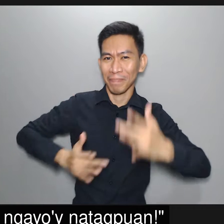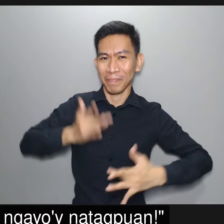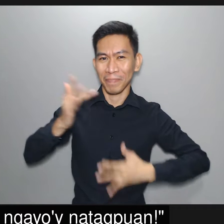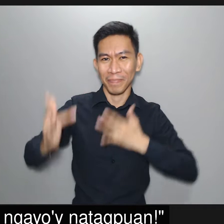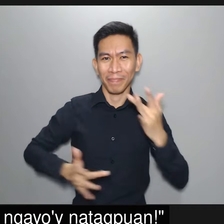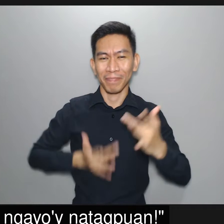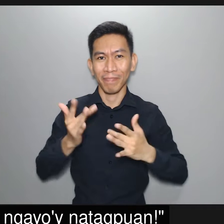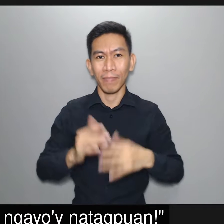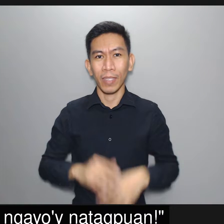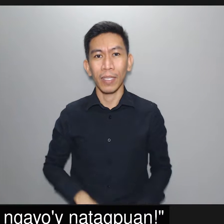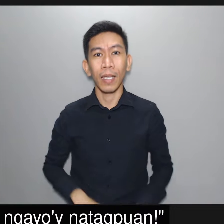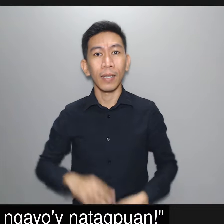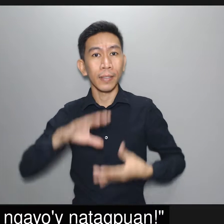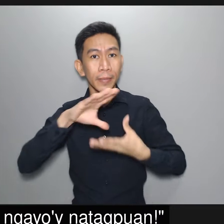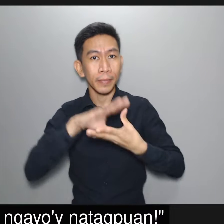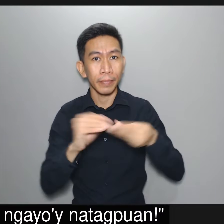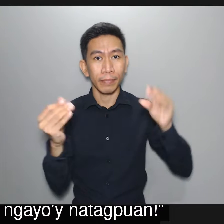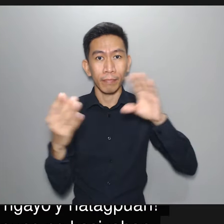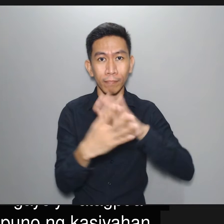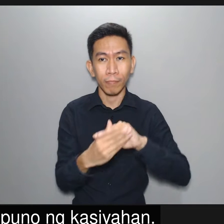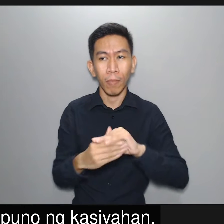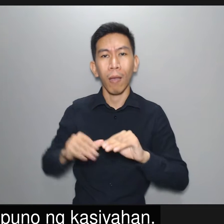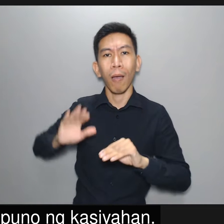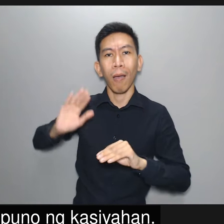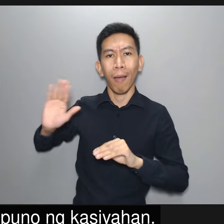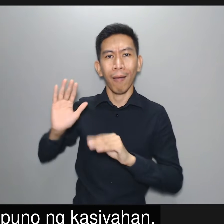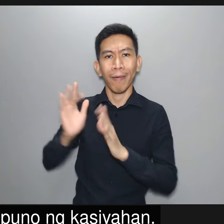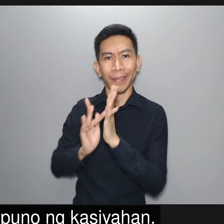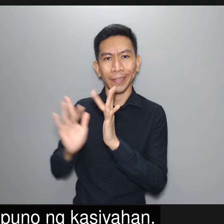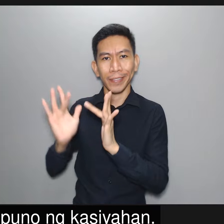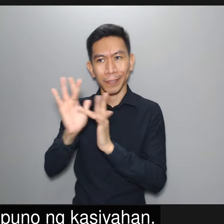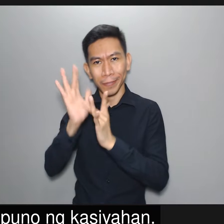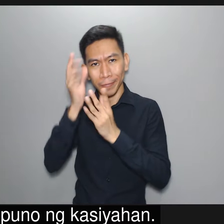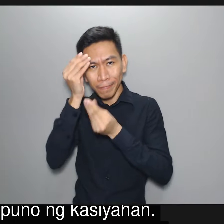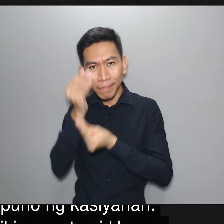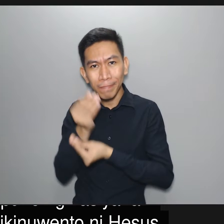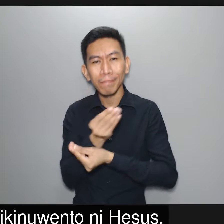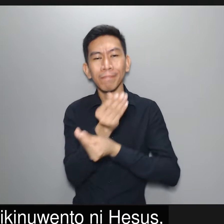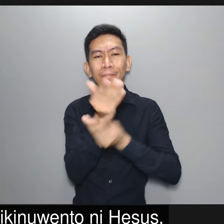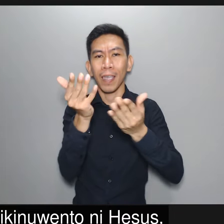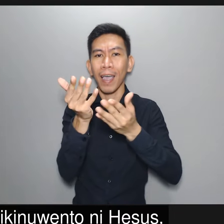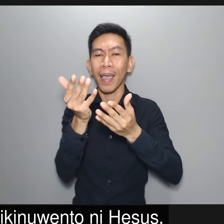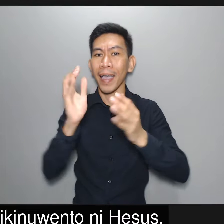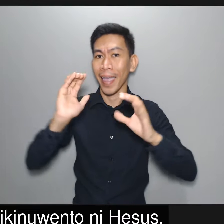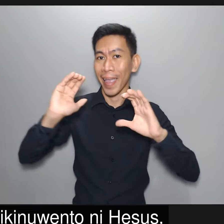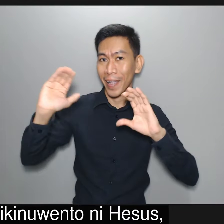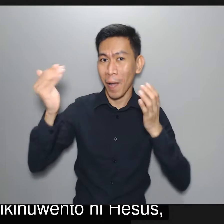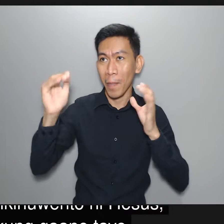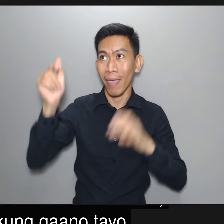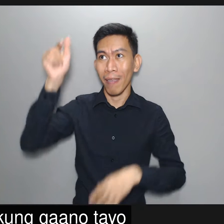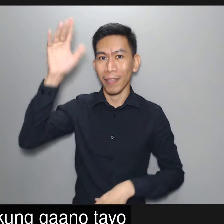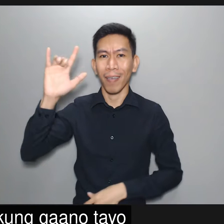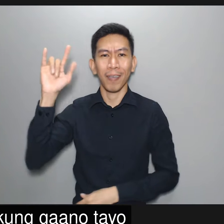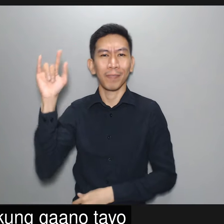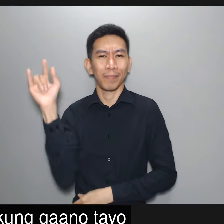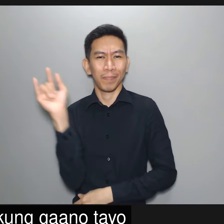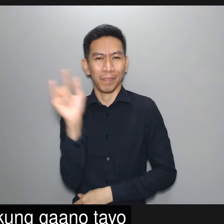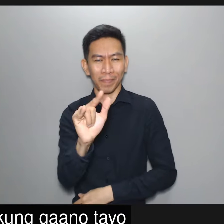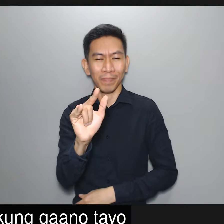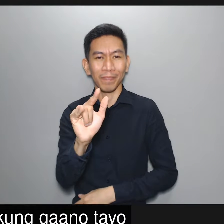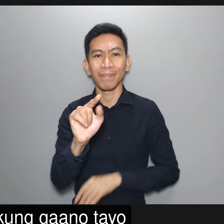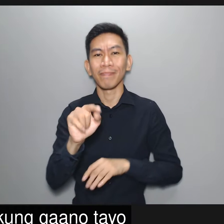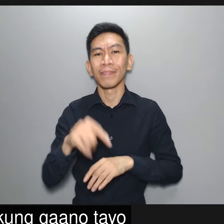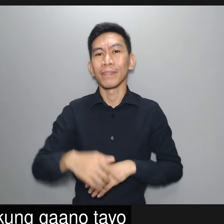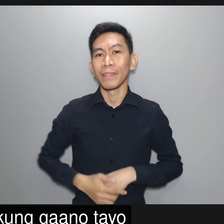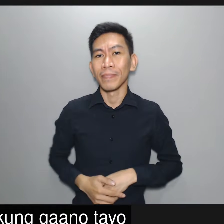Ang parabolang ito ay ikinuwento ni Jesus upang maipakita kung gaano tayo kamahal ng Diyos. Nais ng